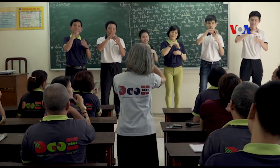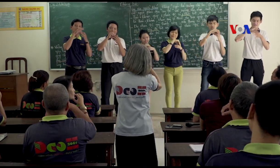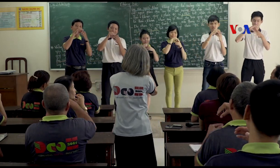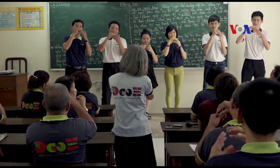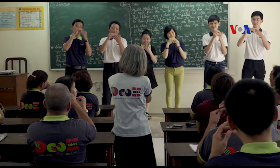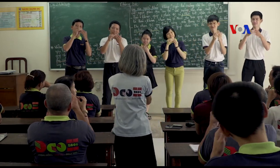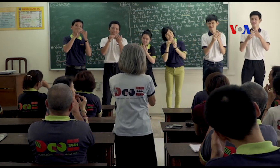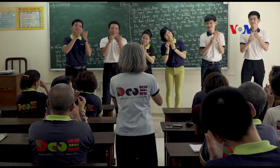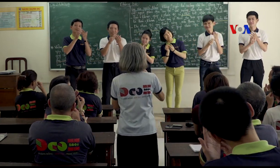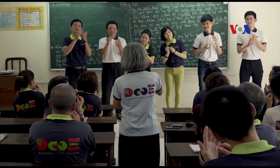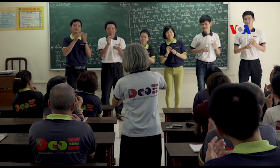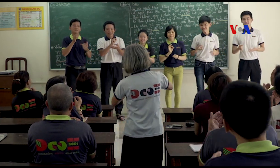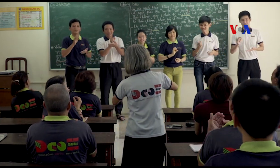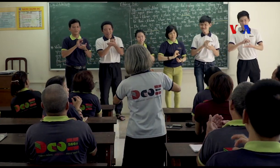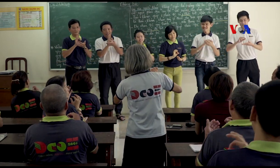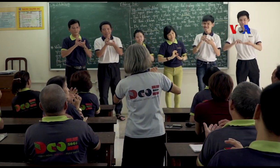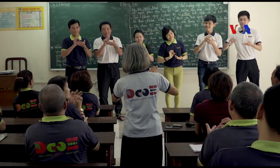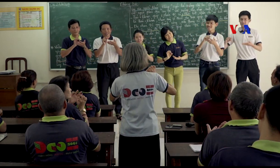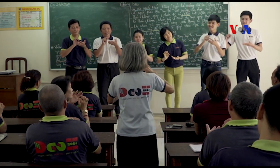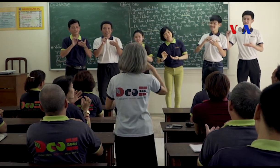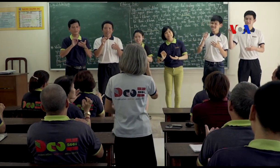nhiều người cảm động. Có lẽ chính câu chuyện ấy